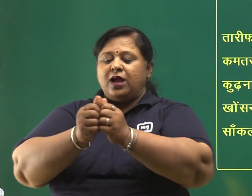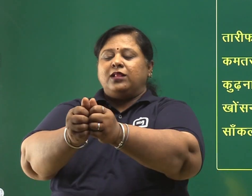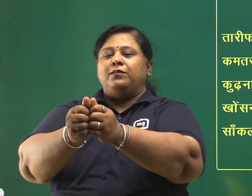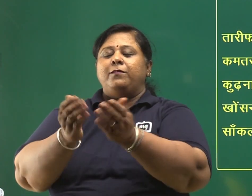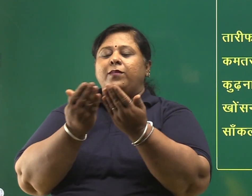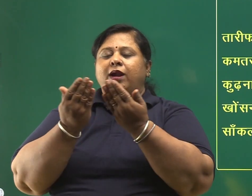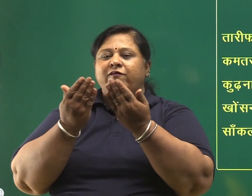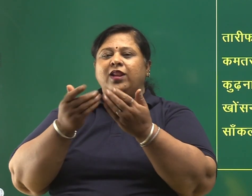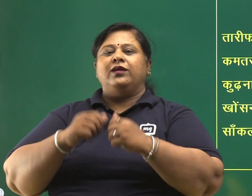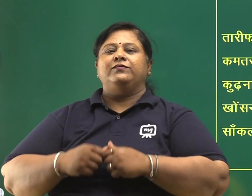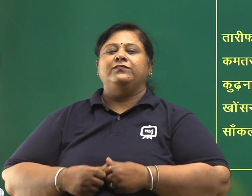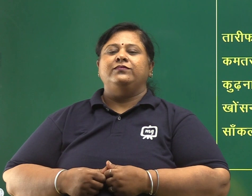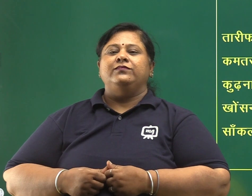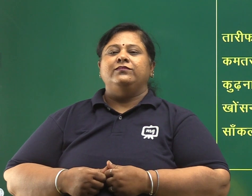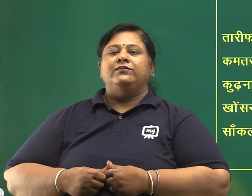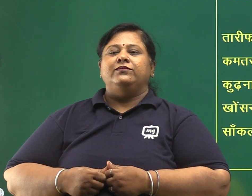वाले।